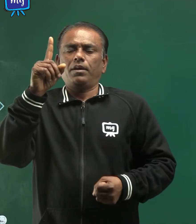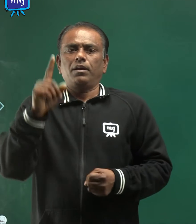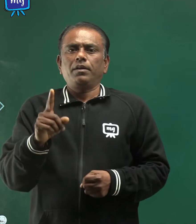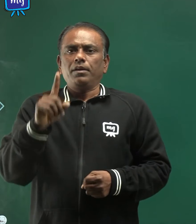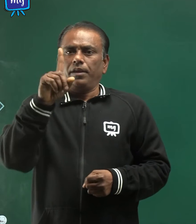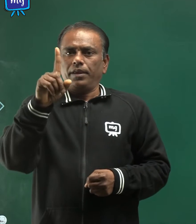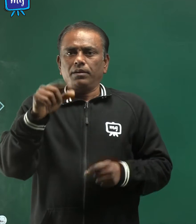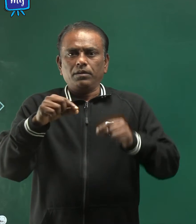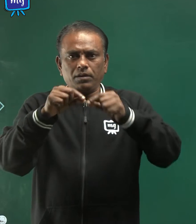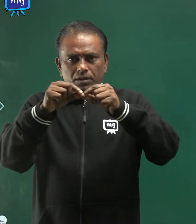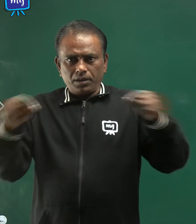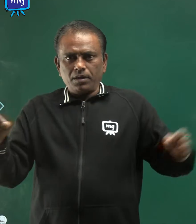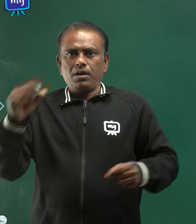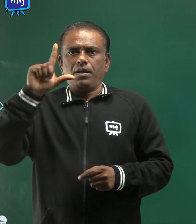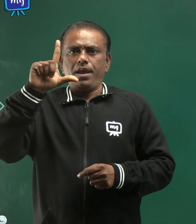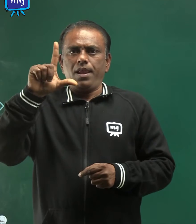एक रेखा L